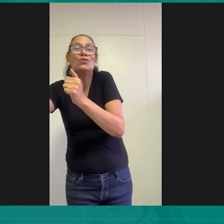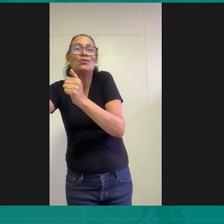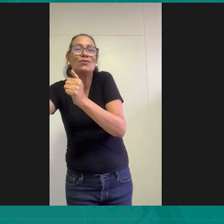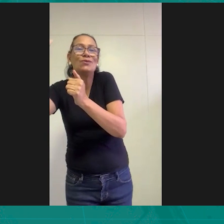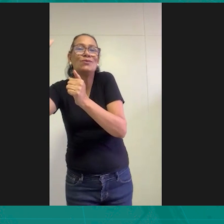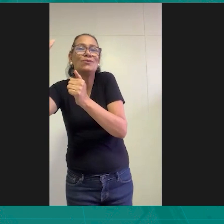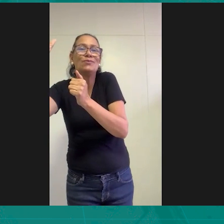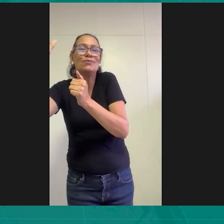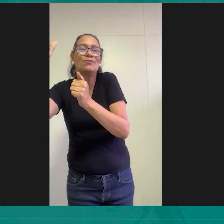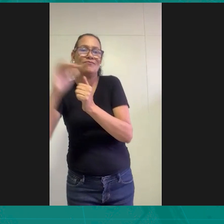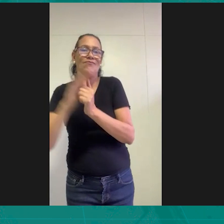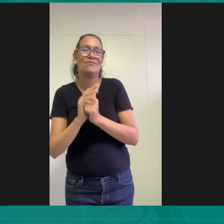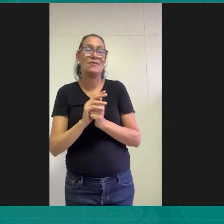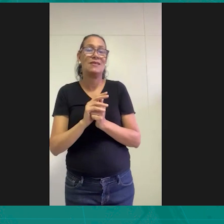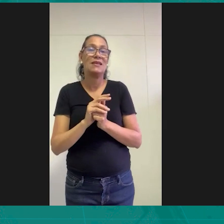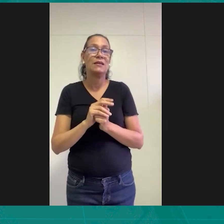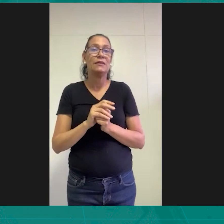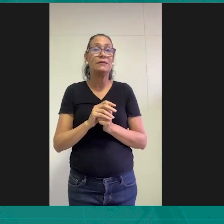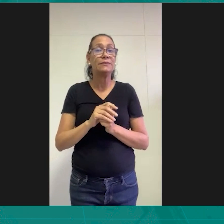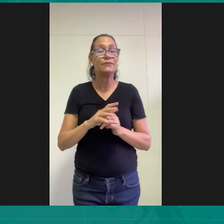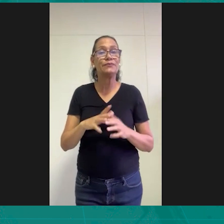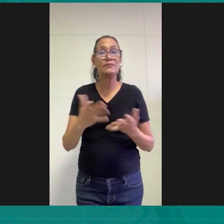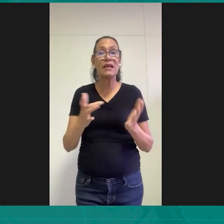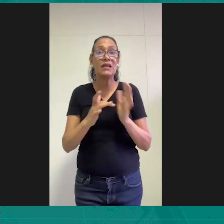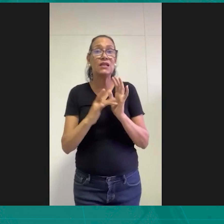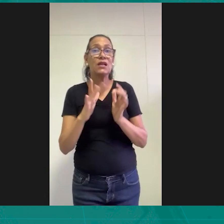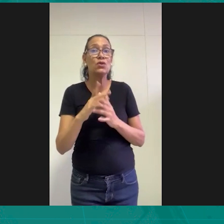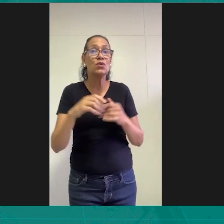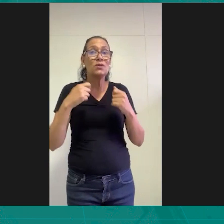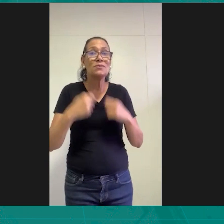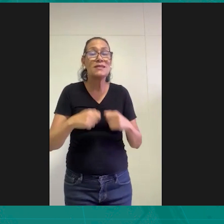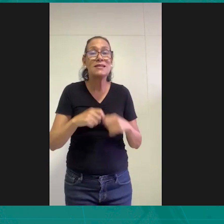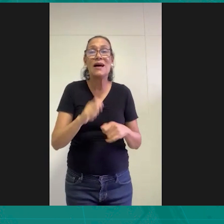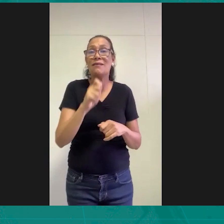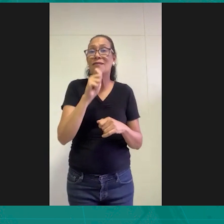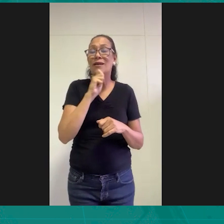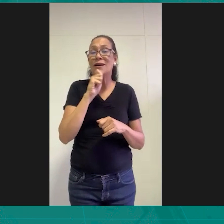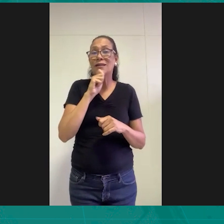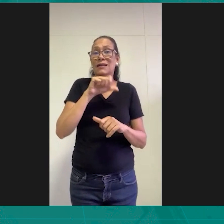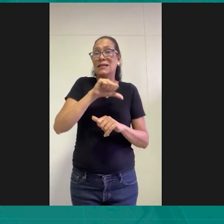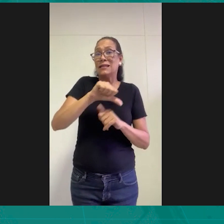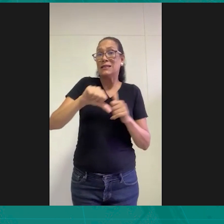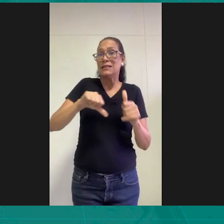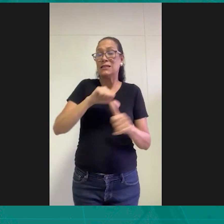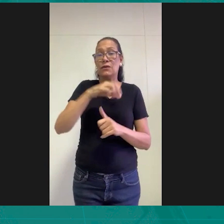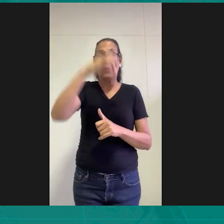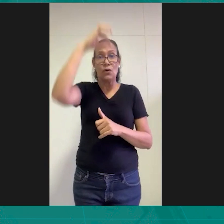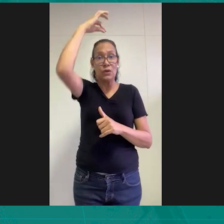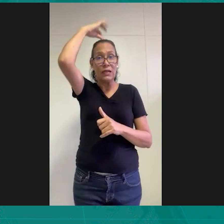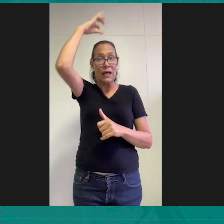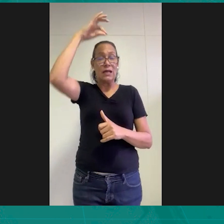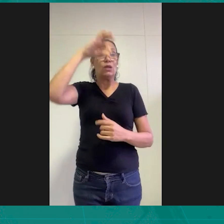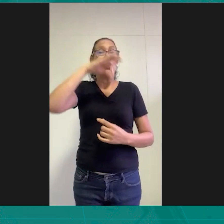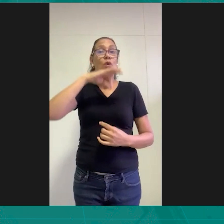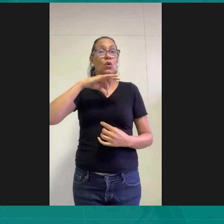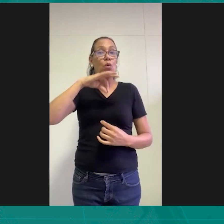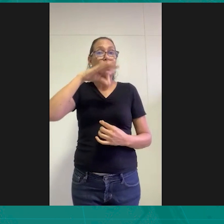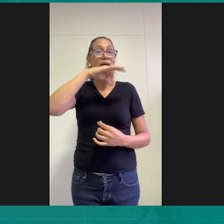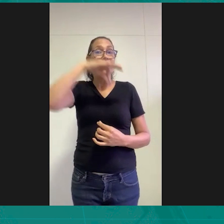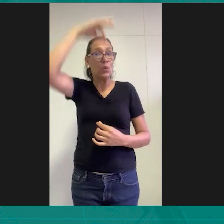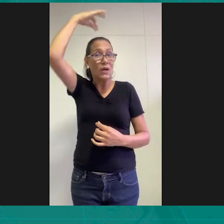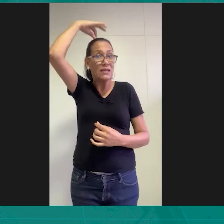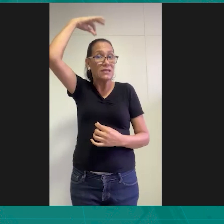for. Se eu for, isto é, ir aqui é morrer. Se eu não